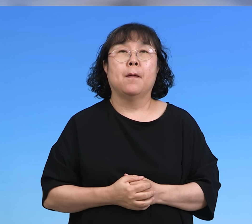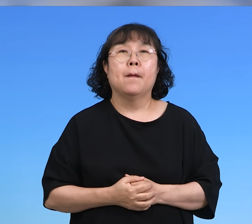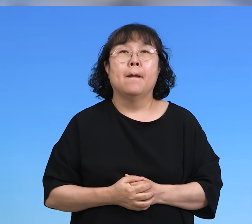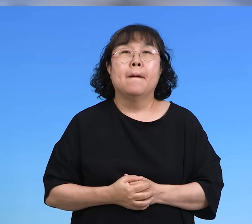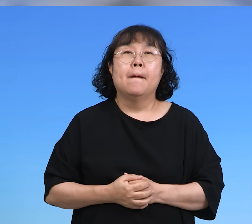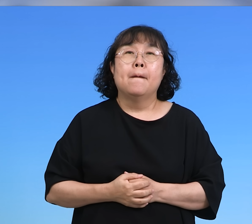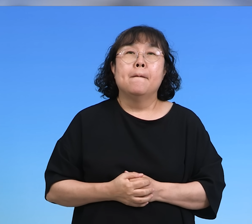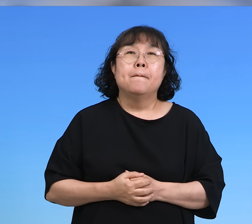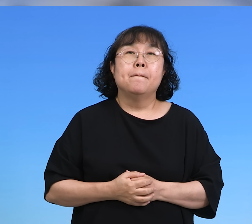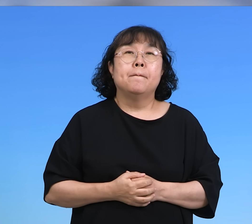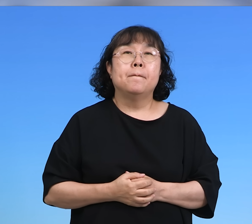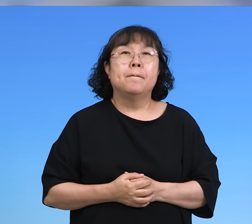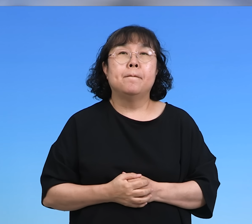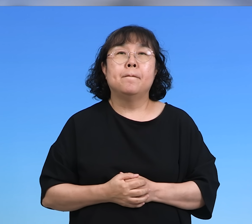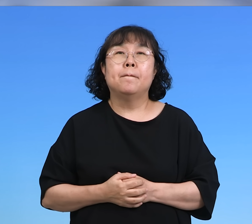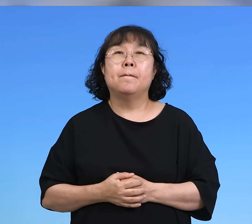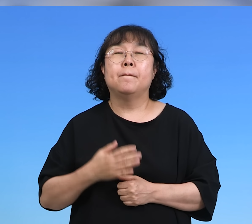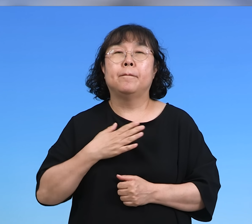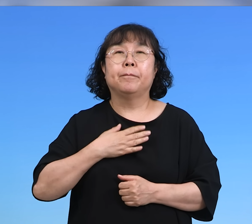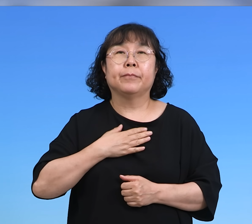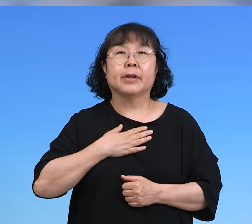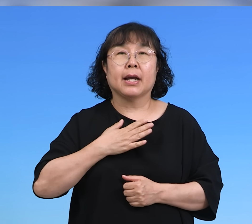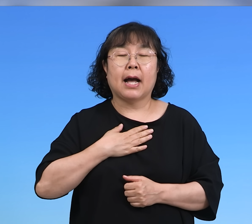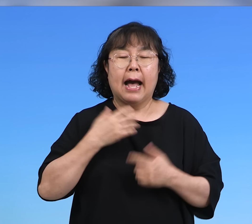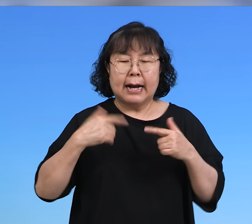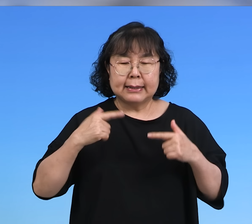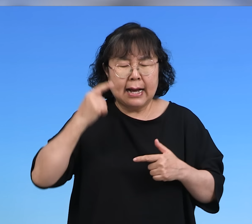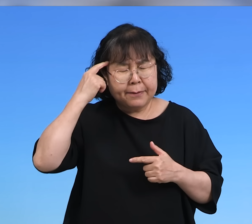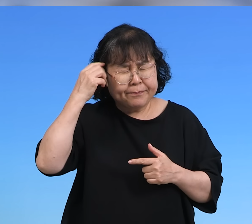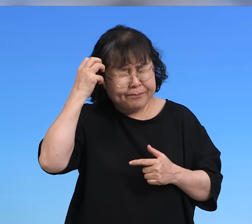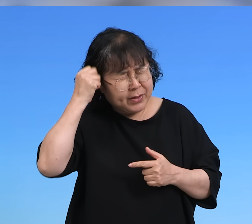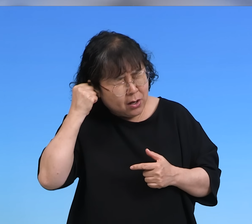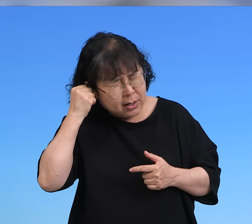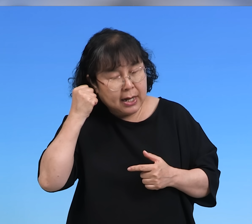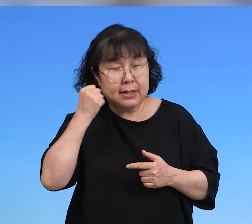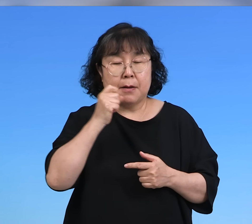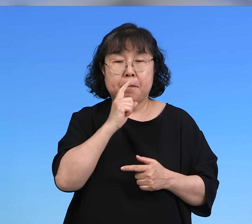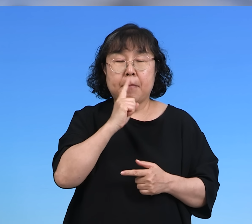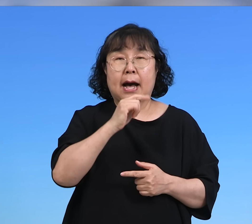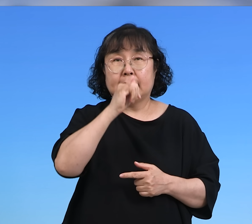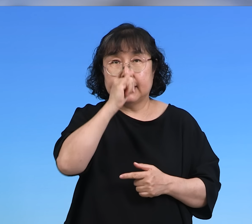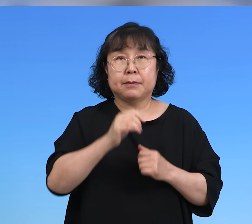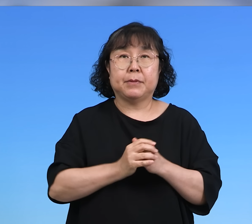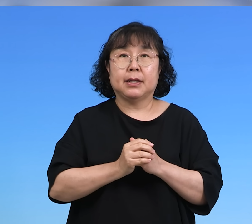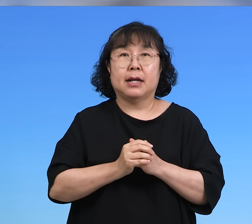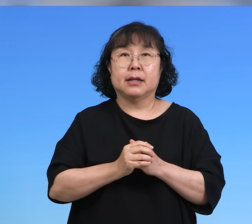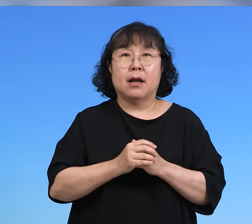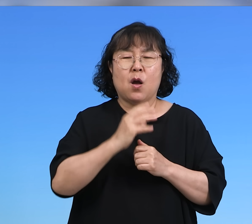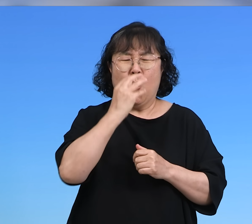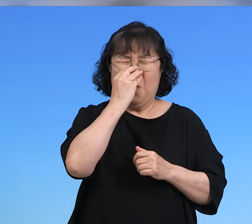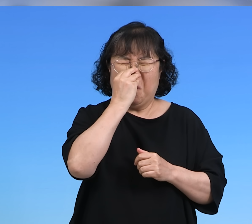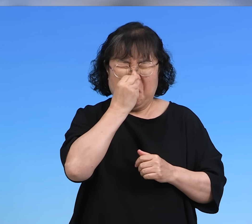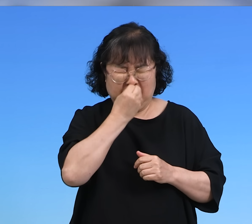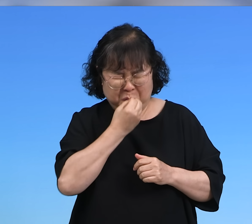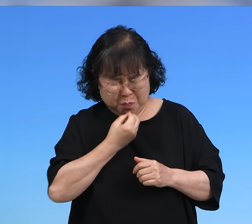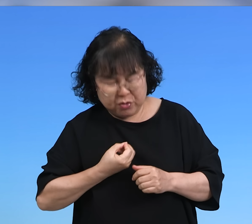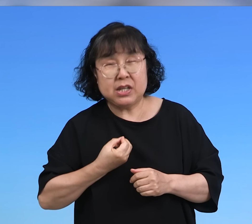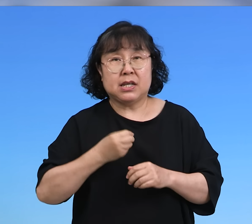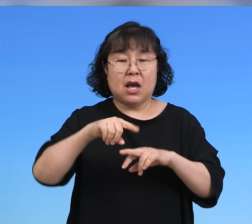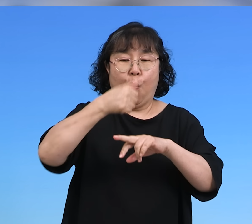되뇌이는 말들이 좀 있는데요. 그 중에 하나가 우시야 왕이 죽던 해예요. 이게 벌써 제가 우시 말이 좀